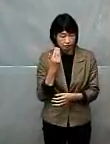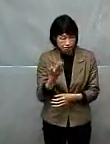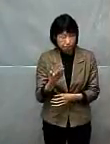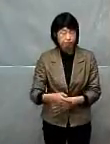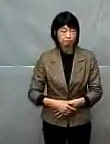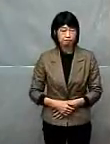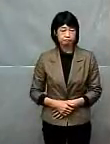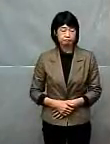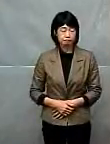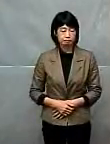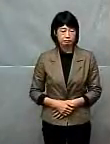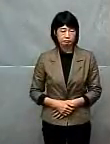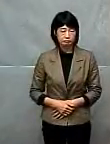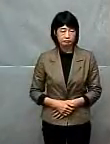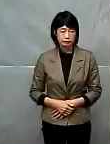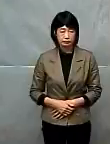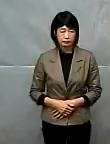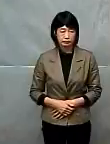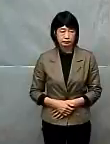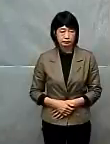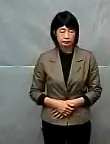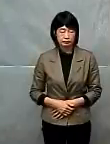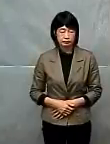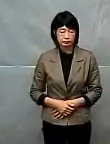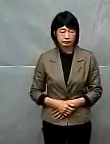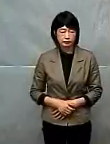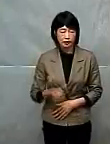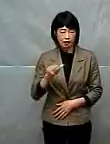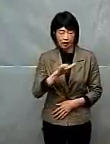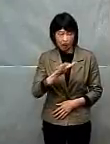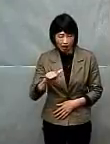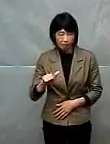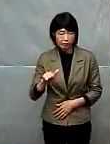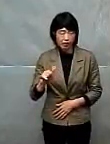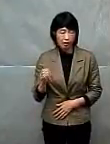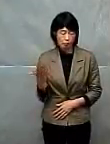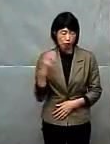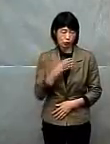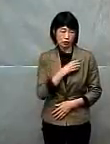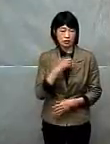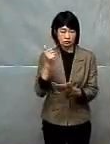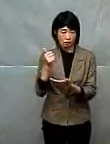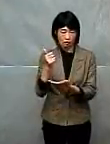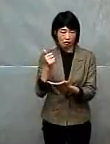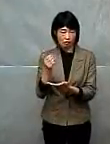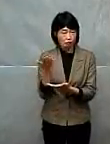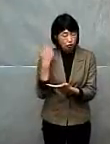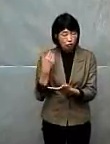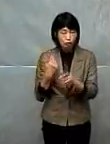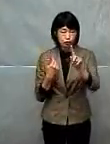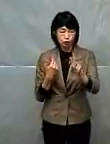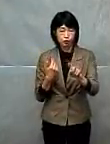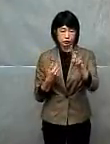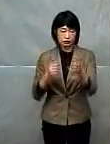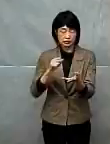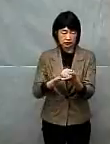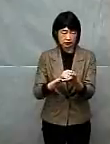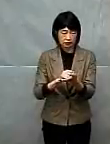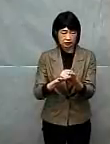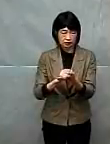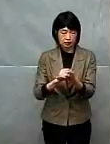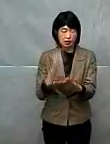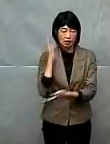。はい、安倍健一元県議が、去る12日に、政務活動